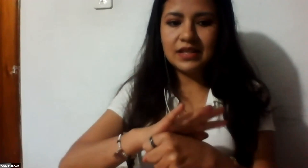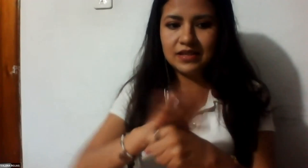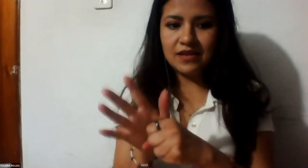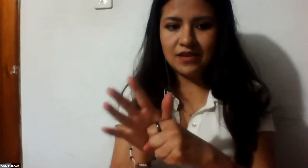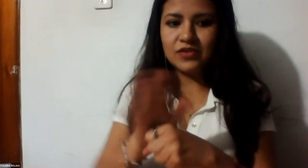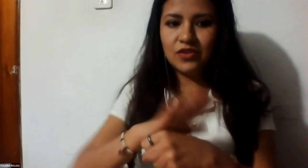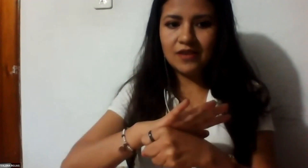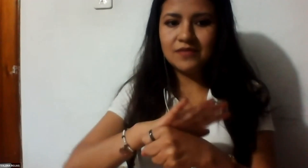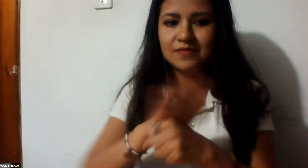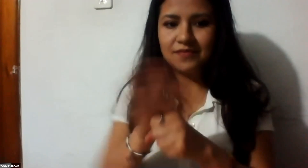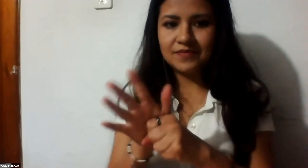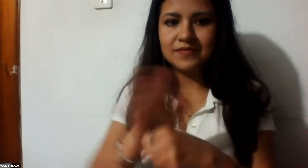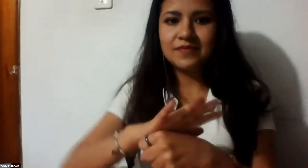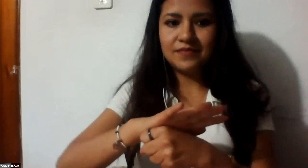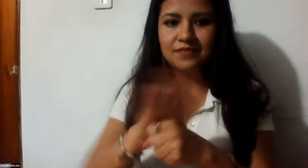Esta es la seña internacional.